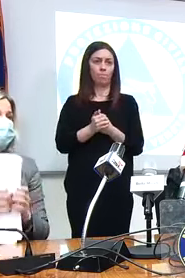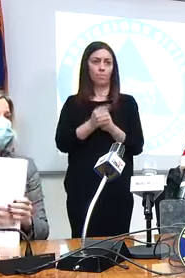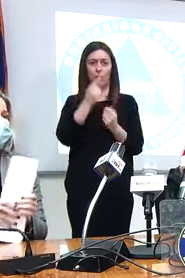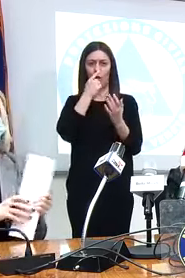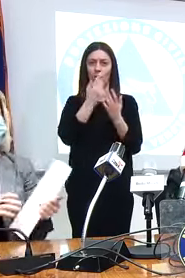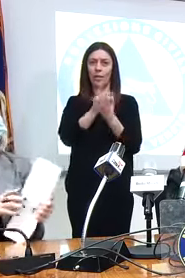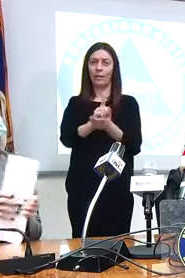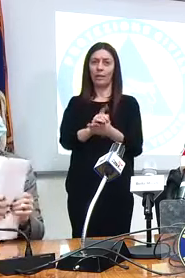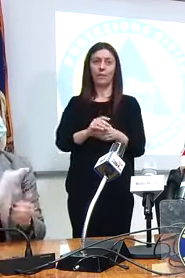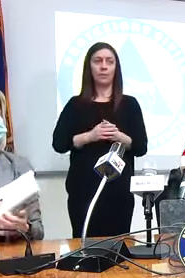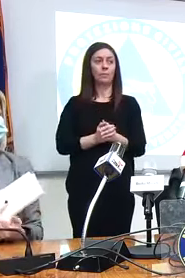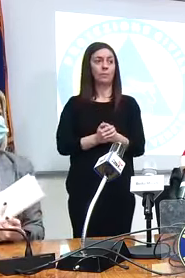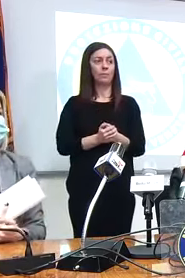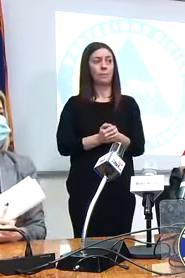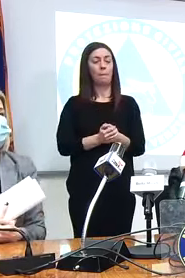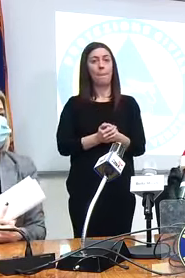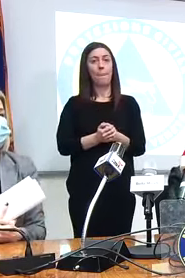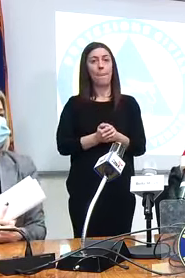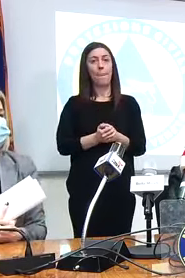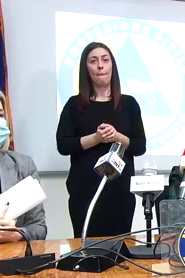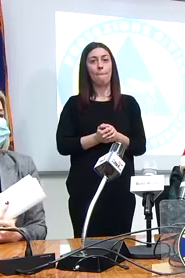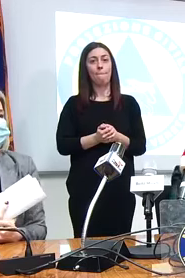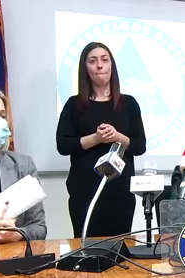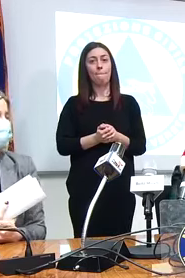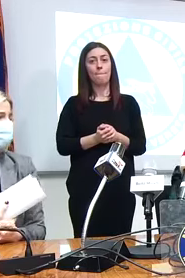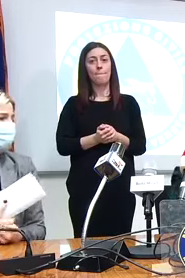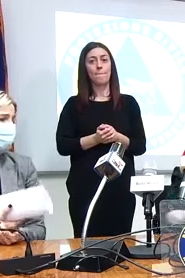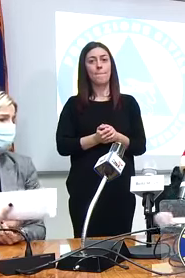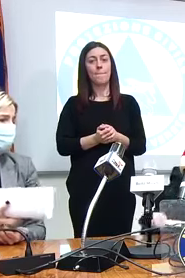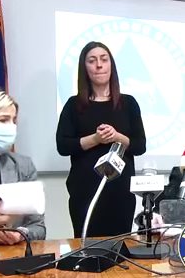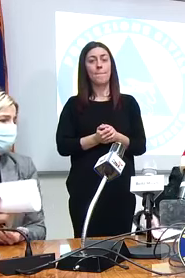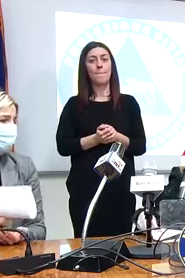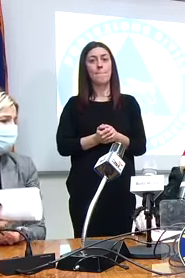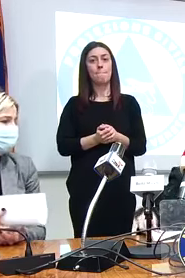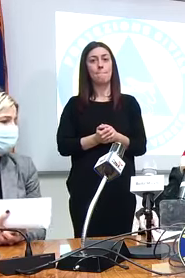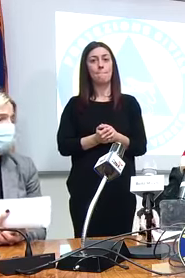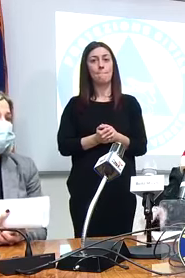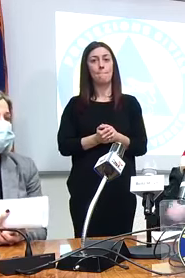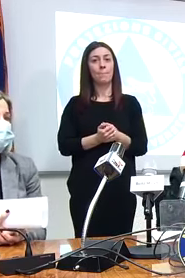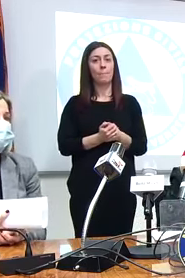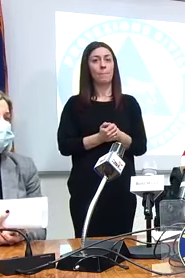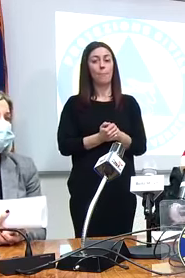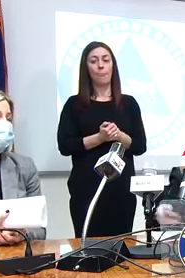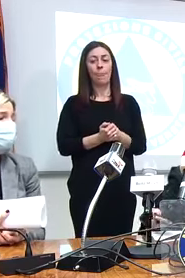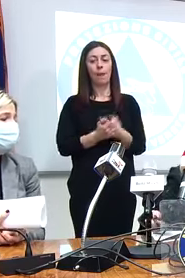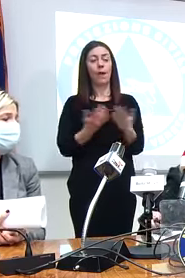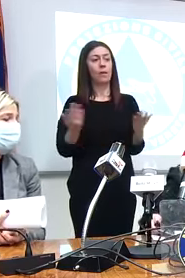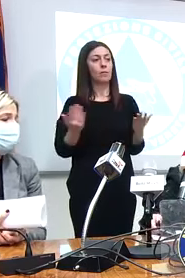Allora, se non ci sono altre domande...